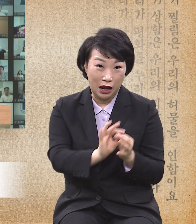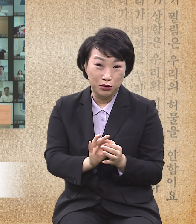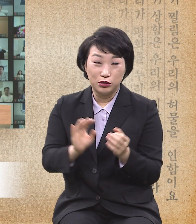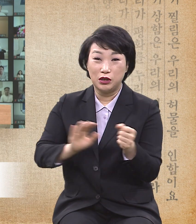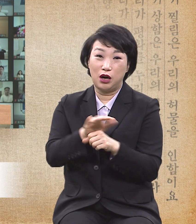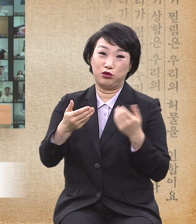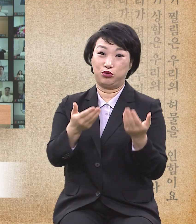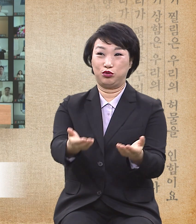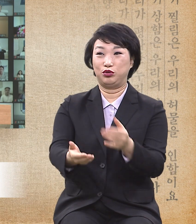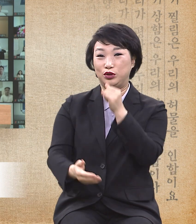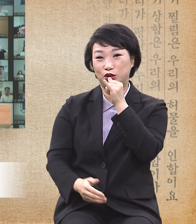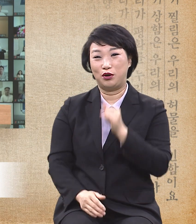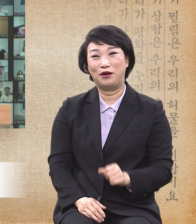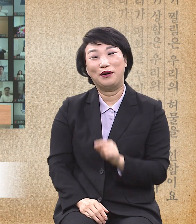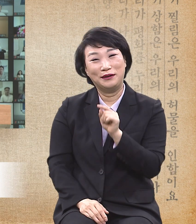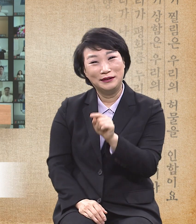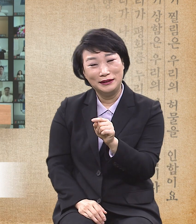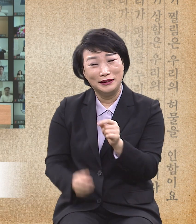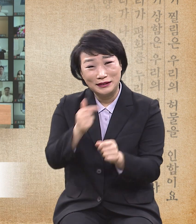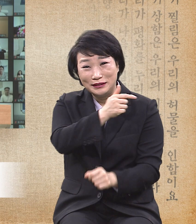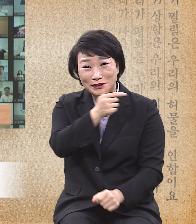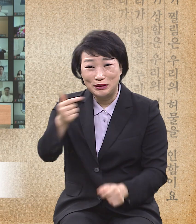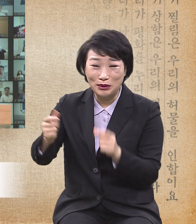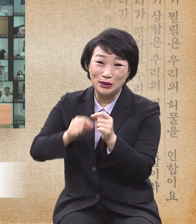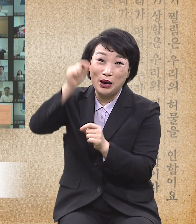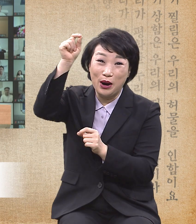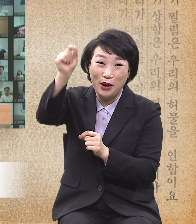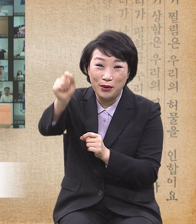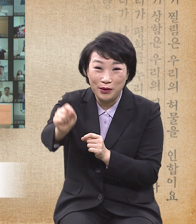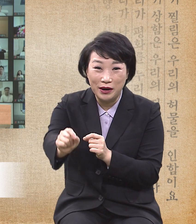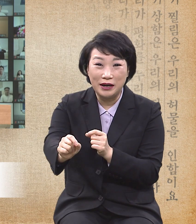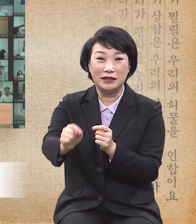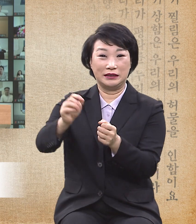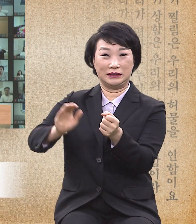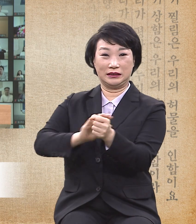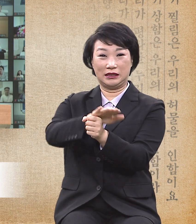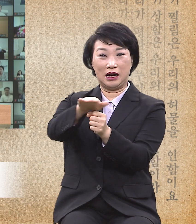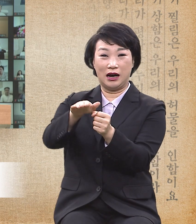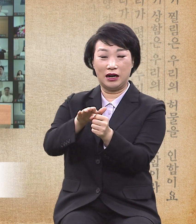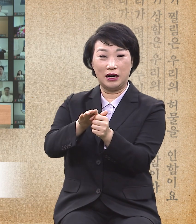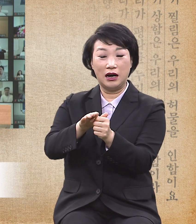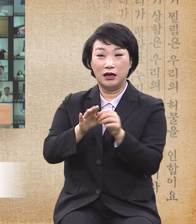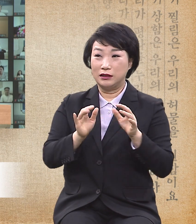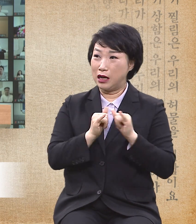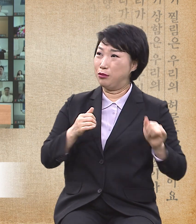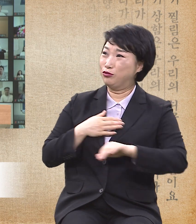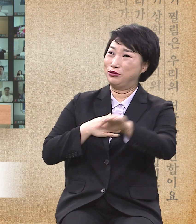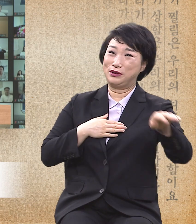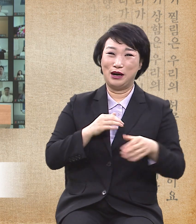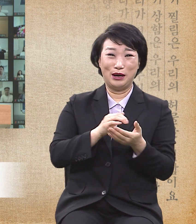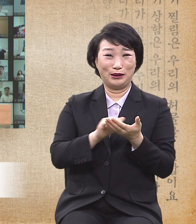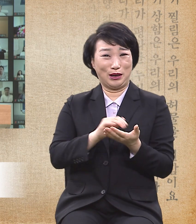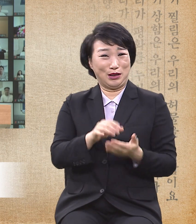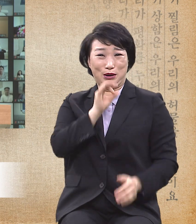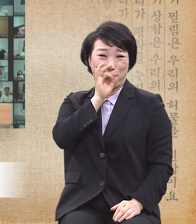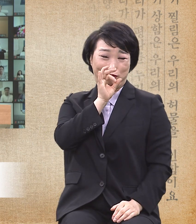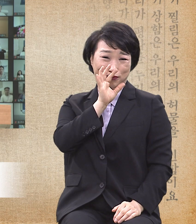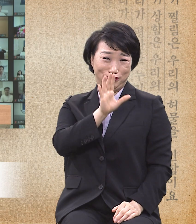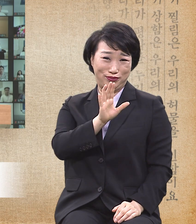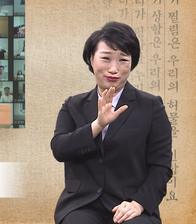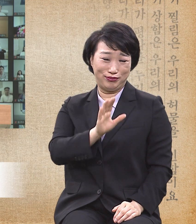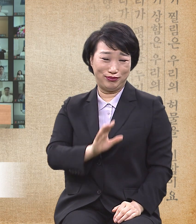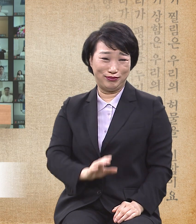사랑, 이 크고 영원하신 사랑은 사람이 청량할 수